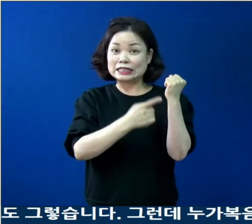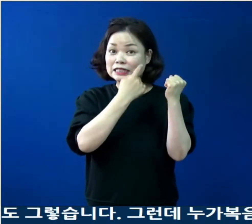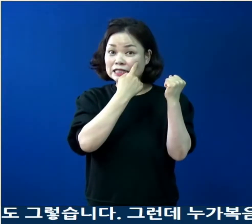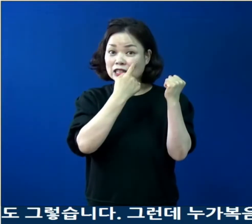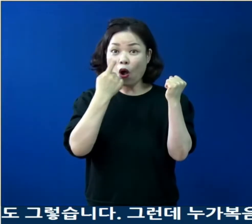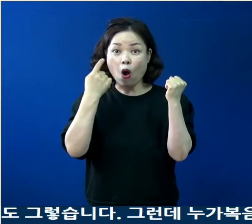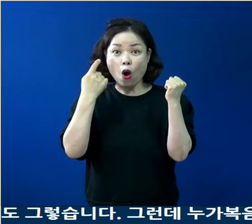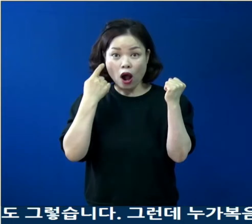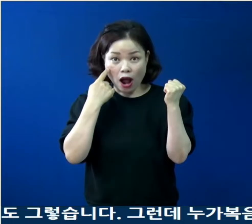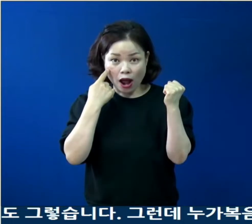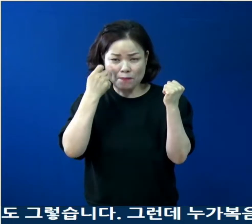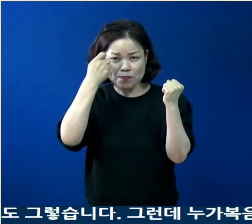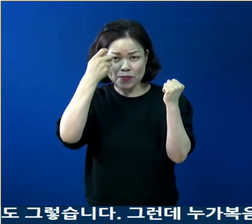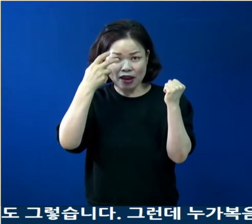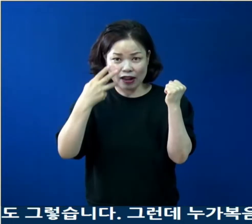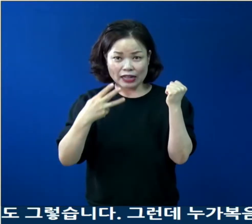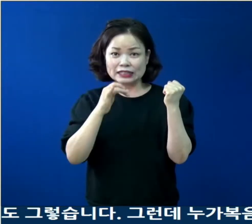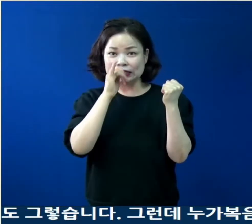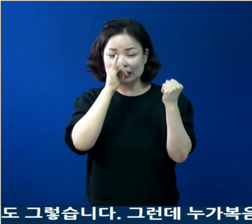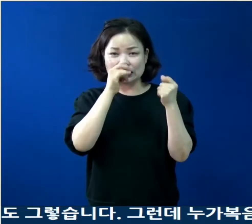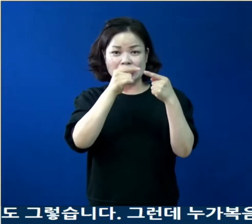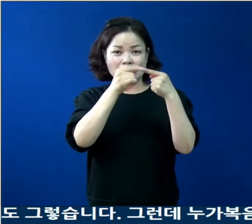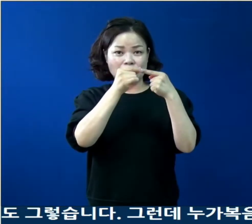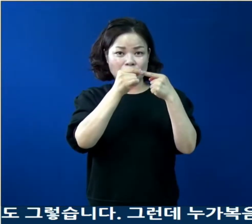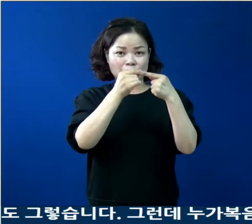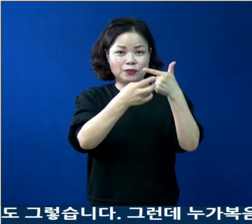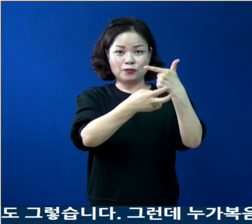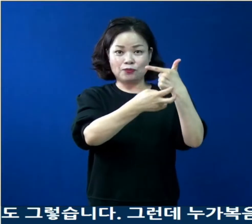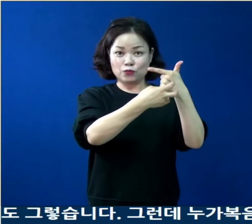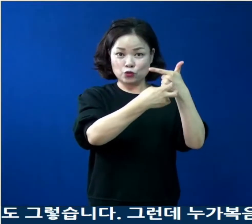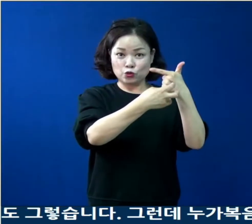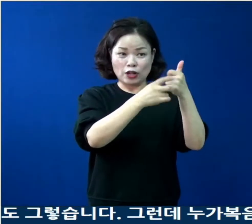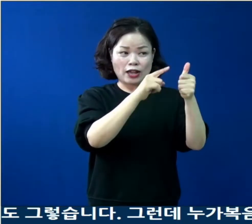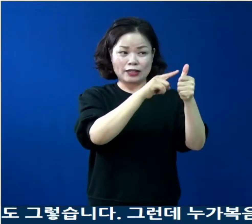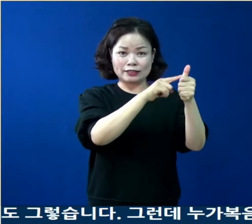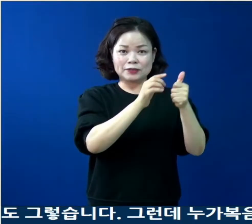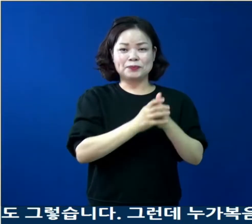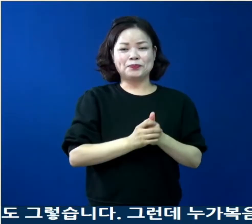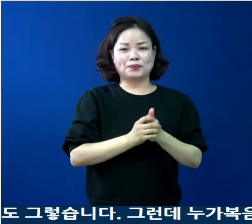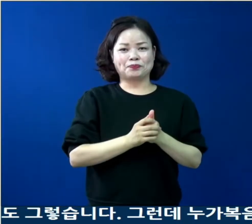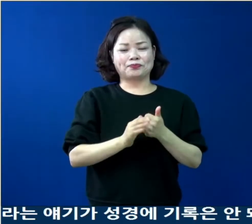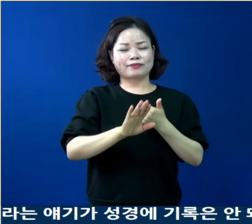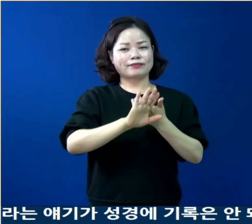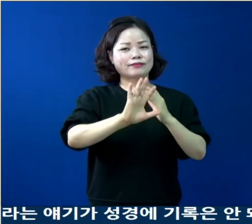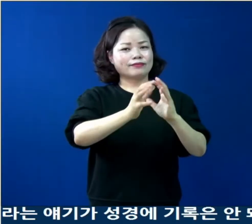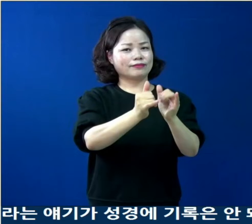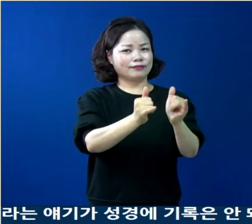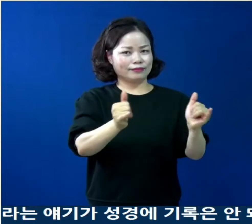이 근거는 첫째는 누가는